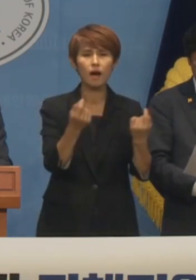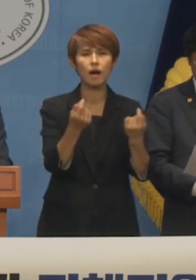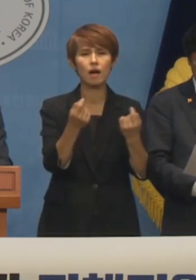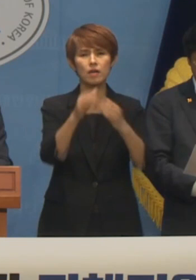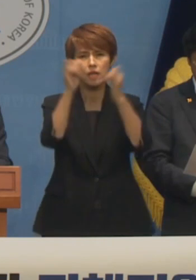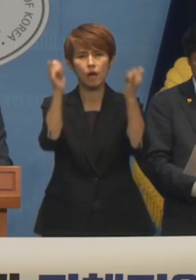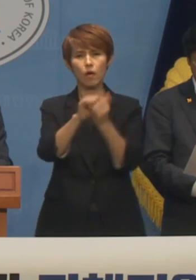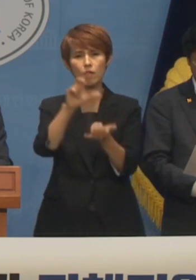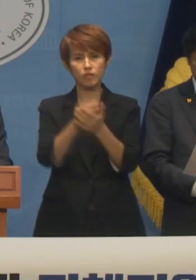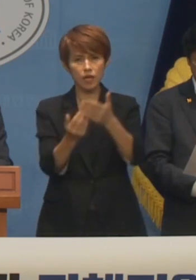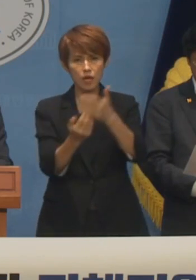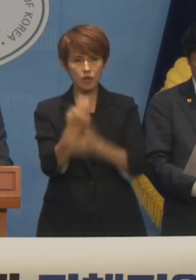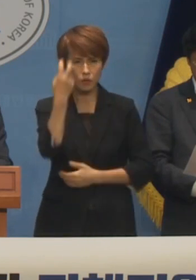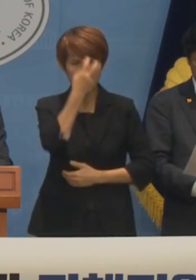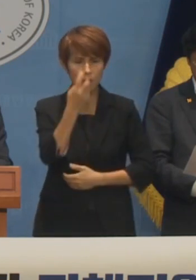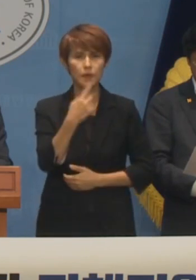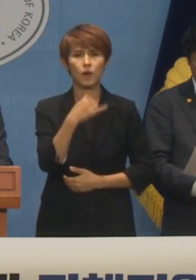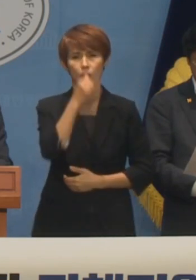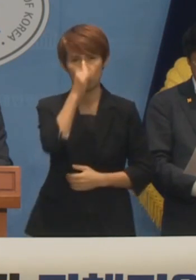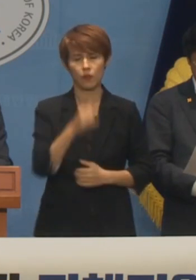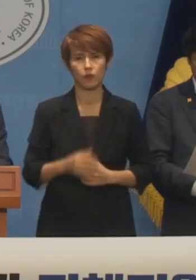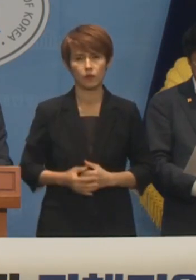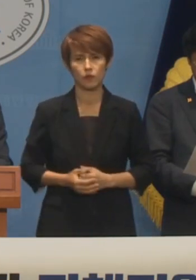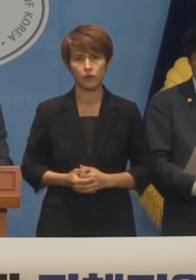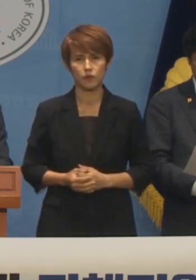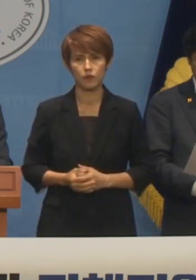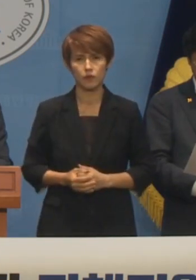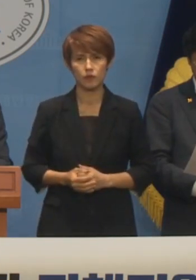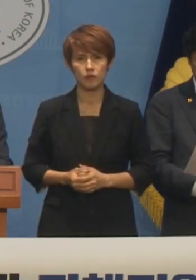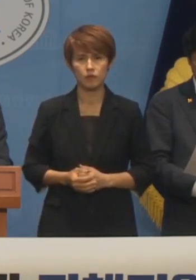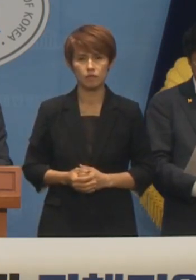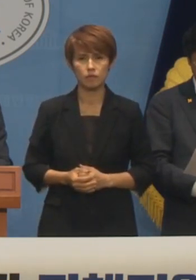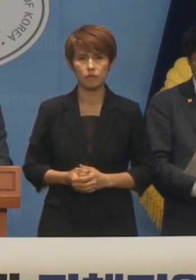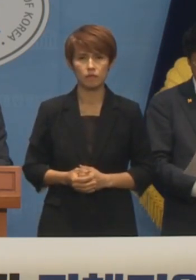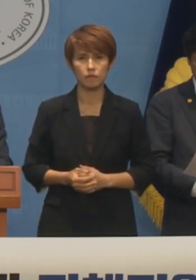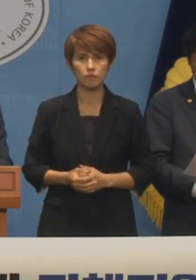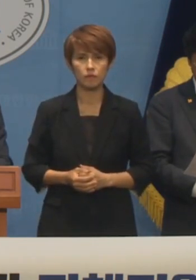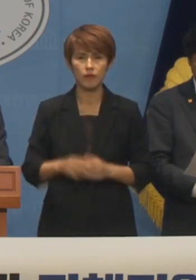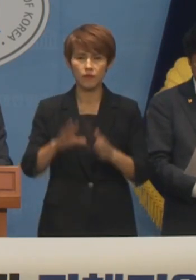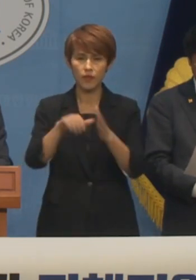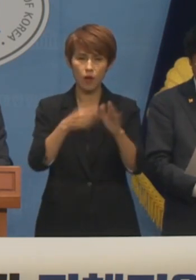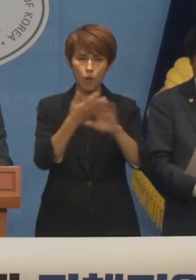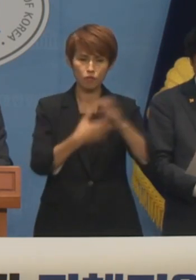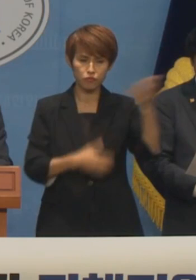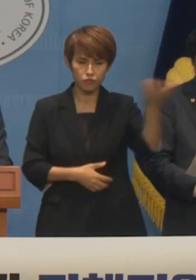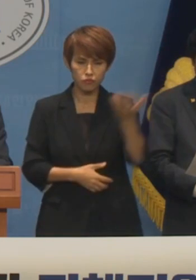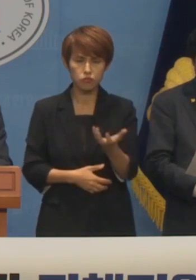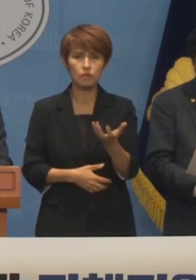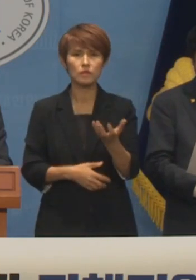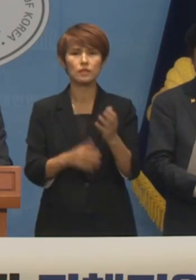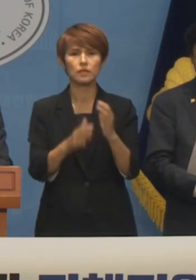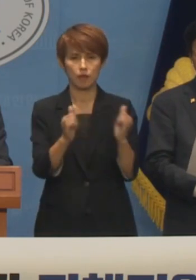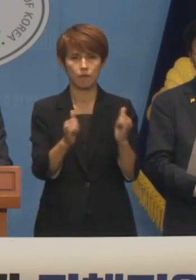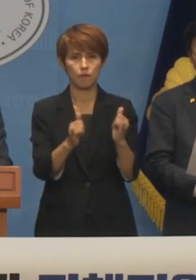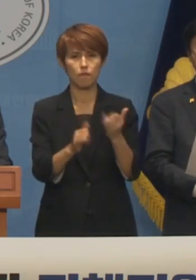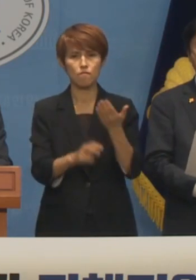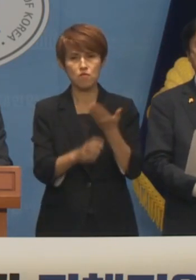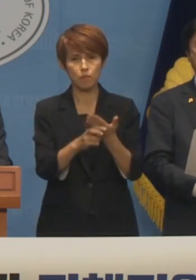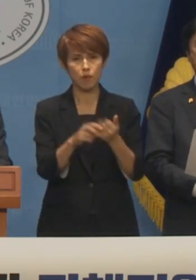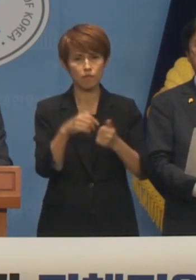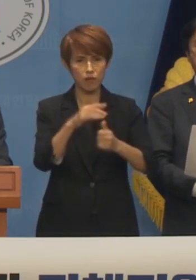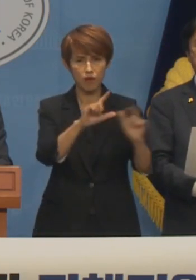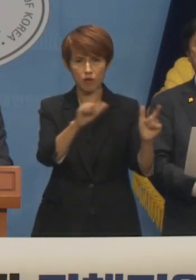사회적 재조사가 실시된 바 있다. 이렇게 할 때 이주노동, 불법 파견 등 문제의 복합적